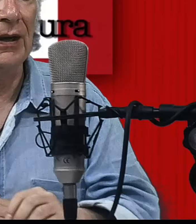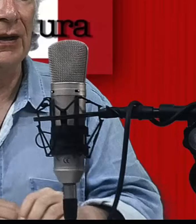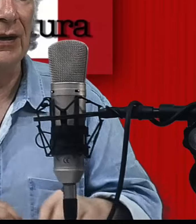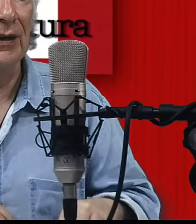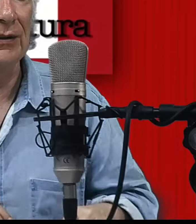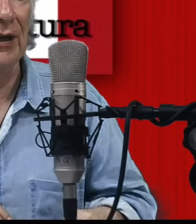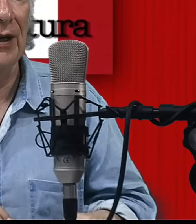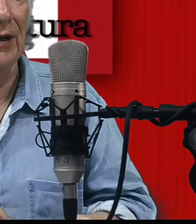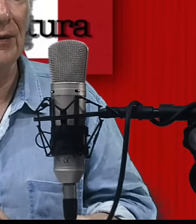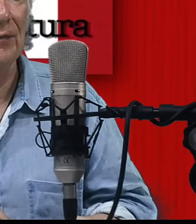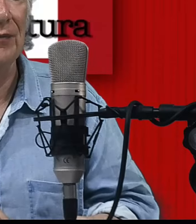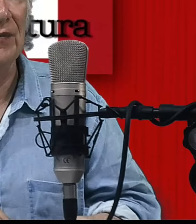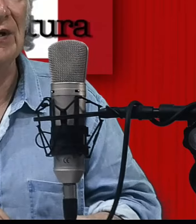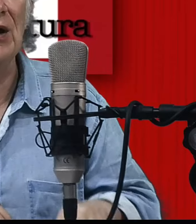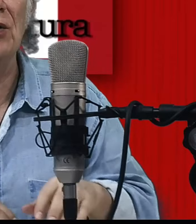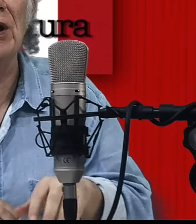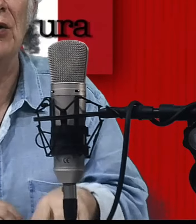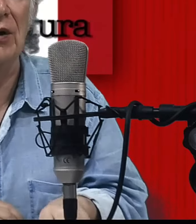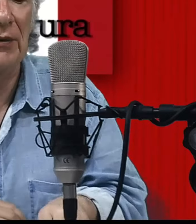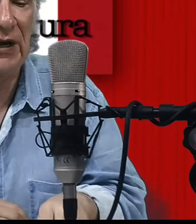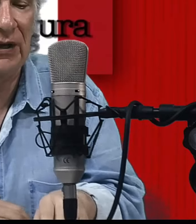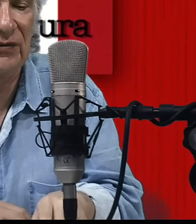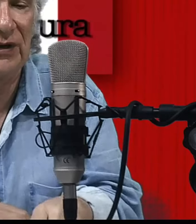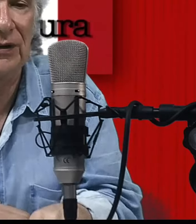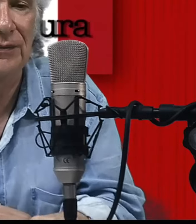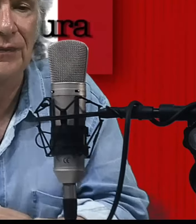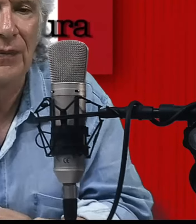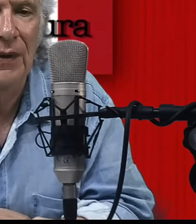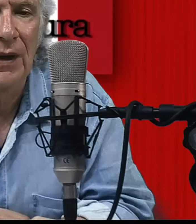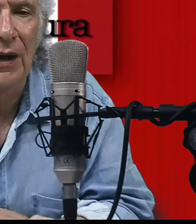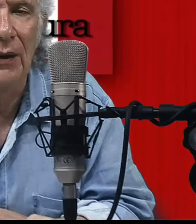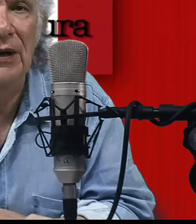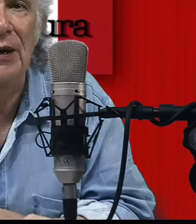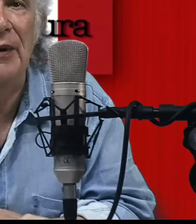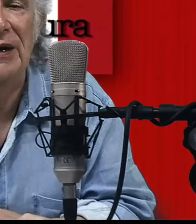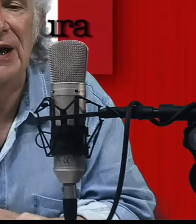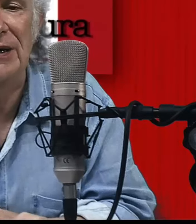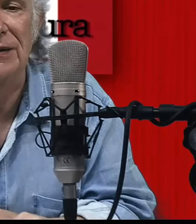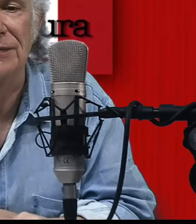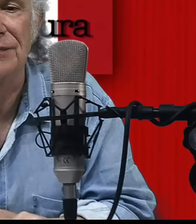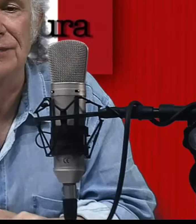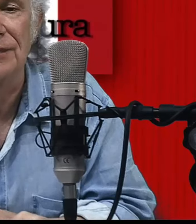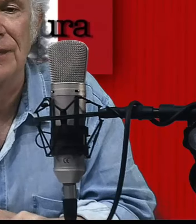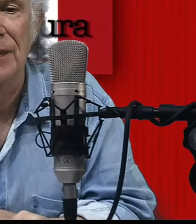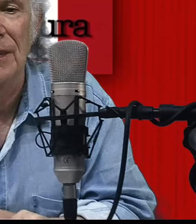Que creo que era lo que había que decir,